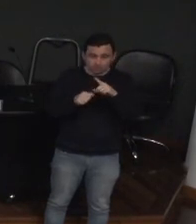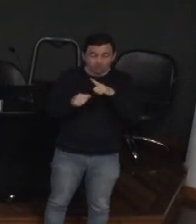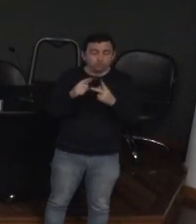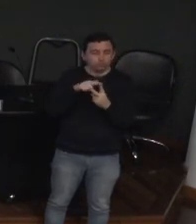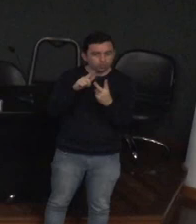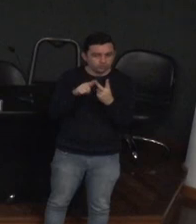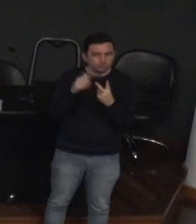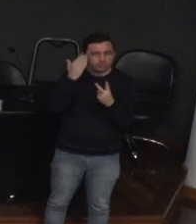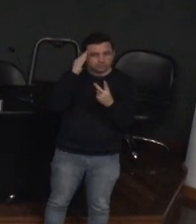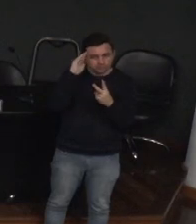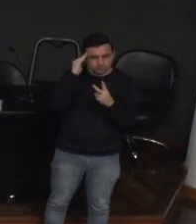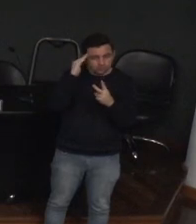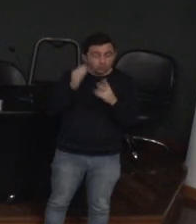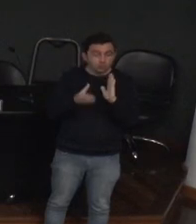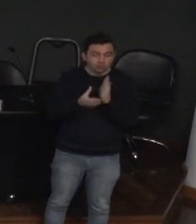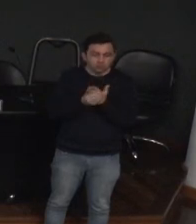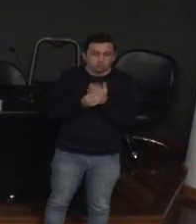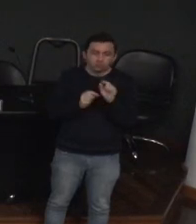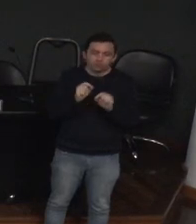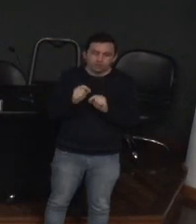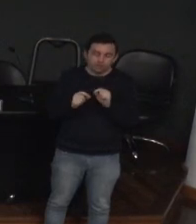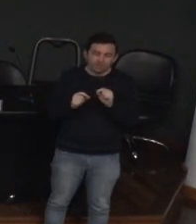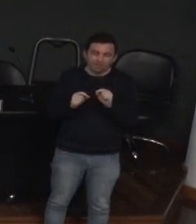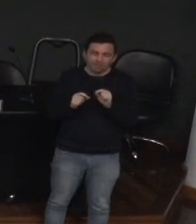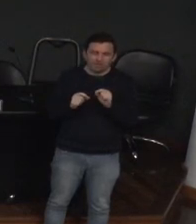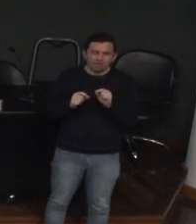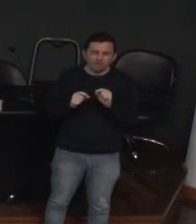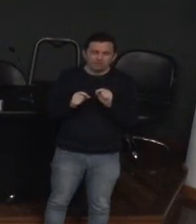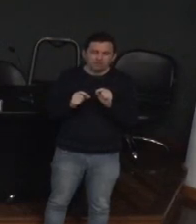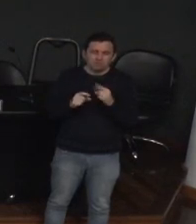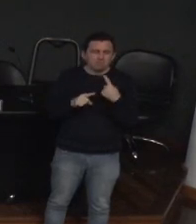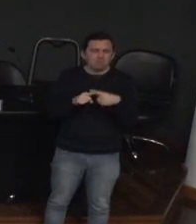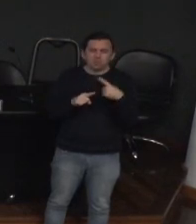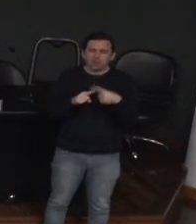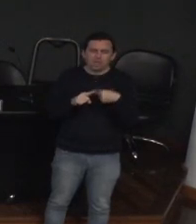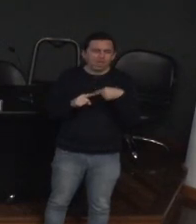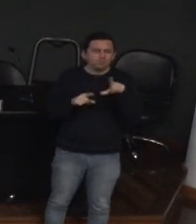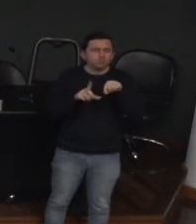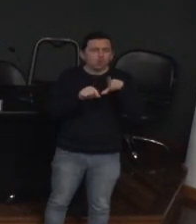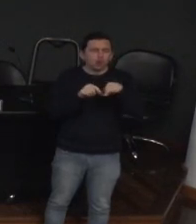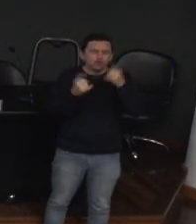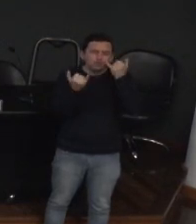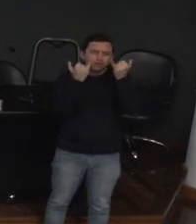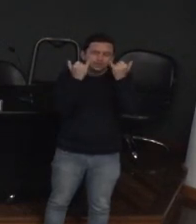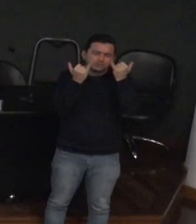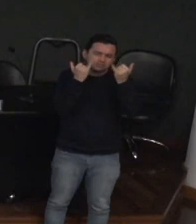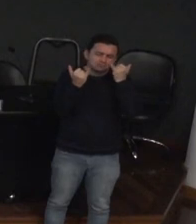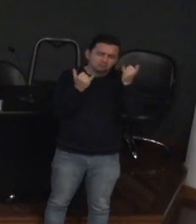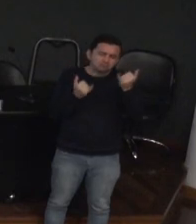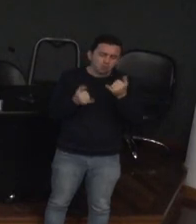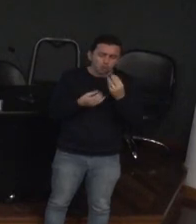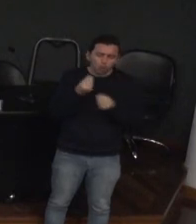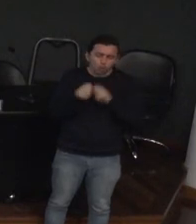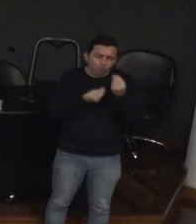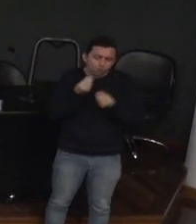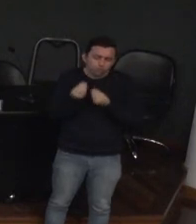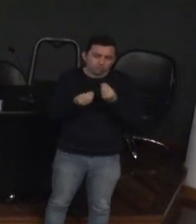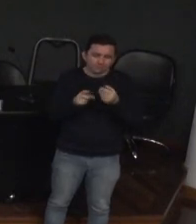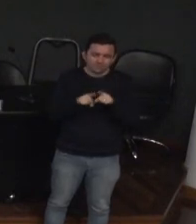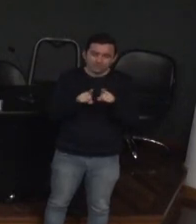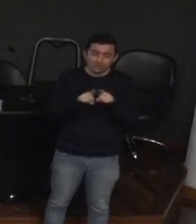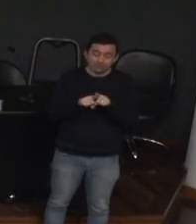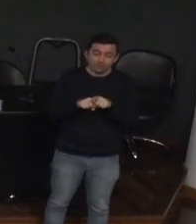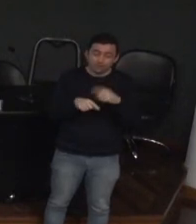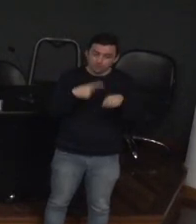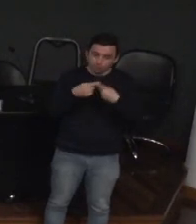De entender isso como um processo, que é o porquê que eu coleto esses dados e como eu coleto esses dados até que eles sejam imputados